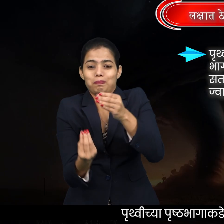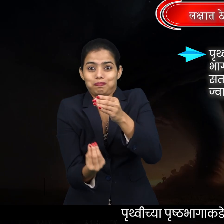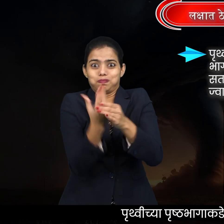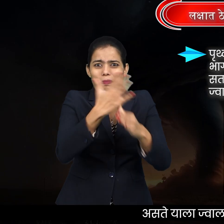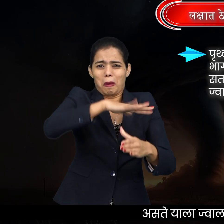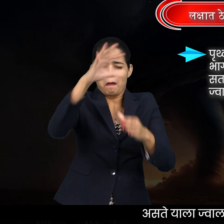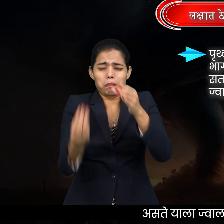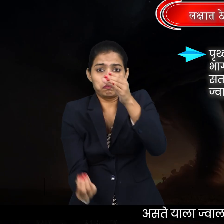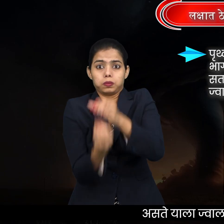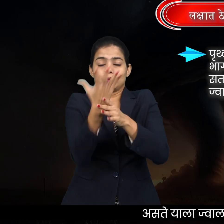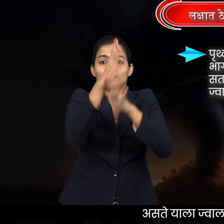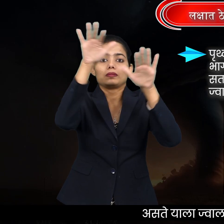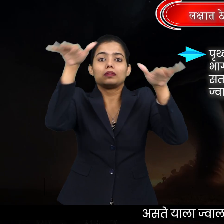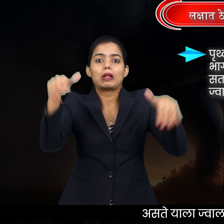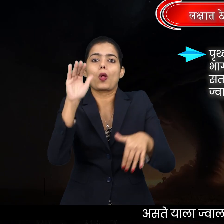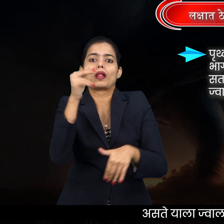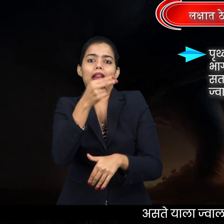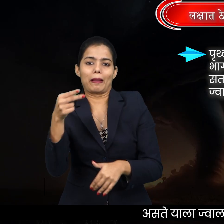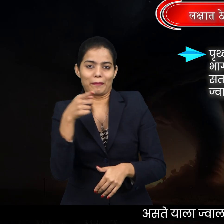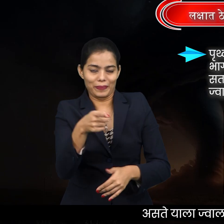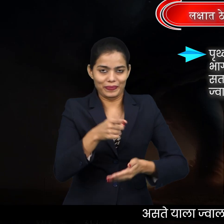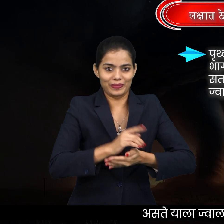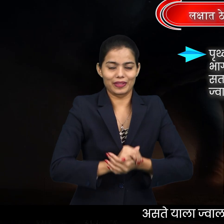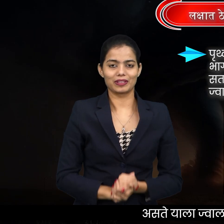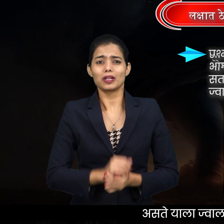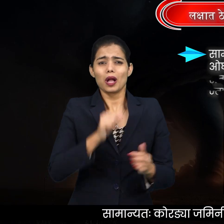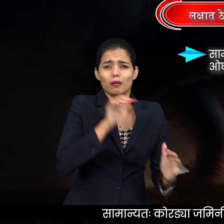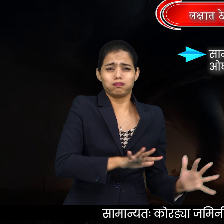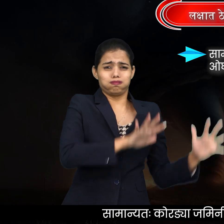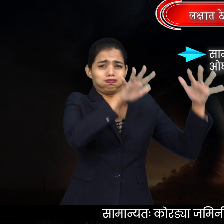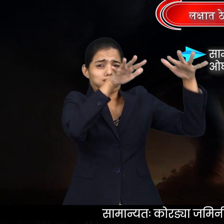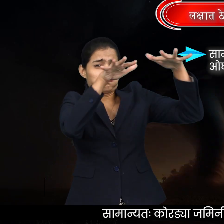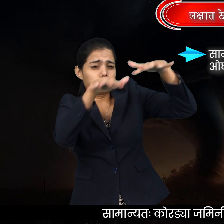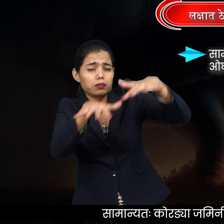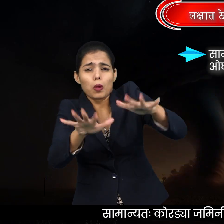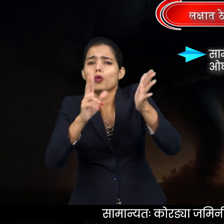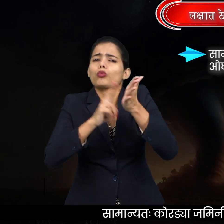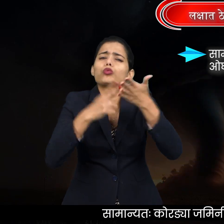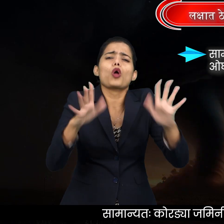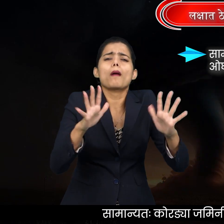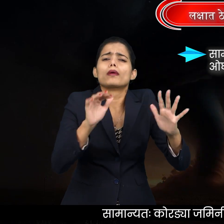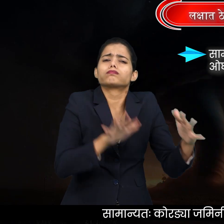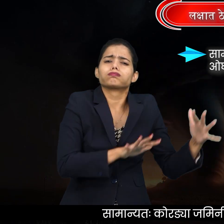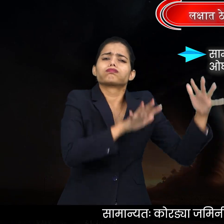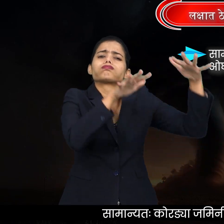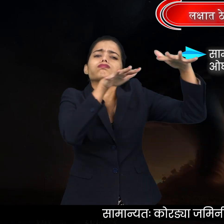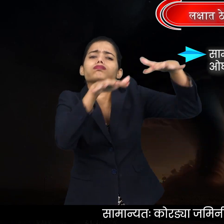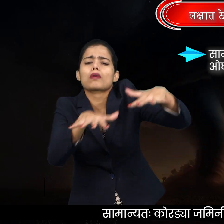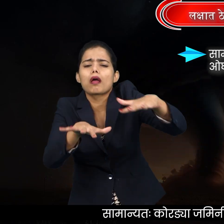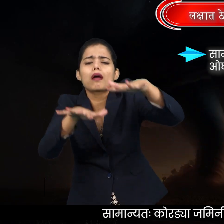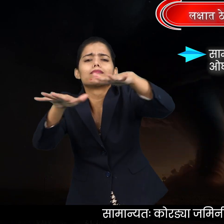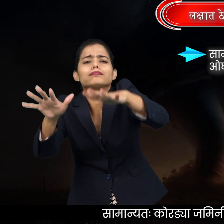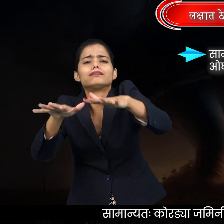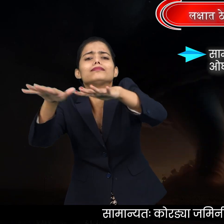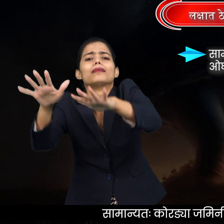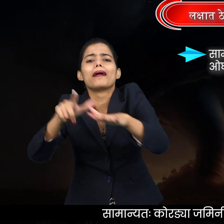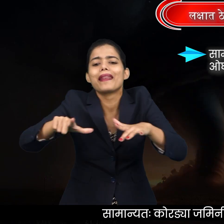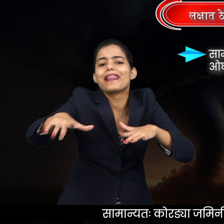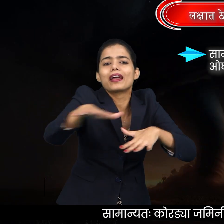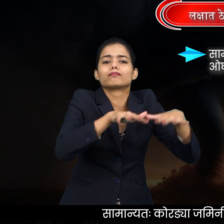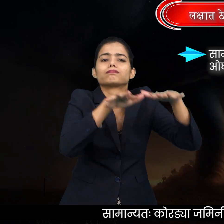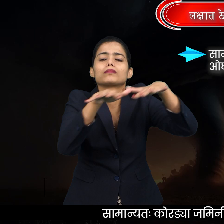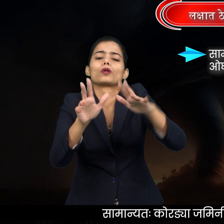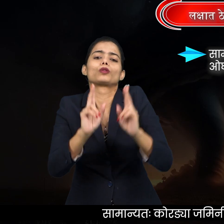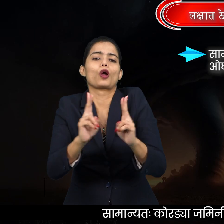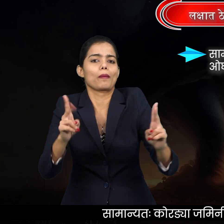होतो असते, याला ज्वालामुखी म्हणतात. सातवा, सामान्यतः कोरड्या जमिनींवर